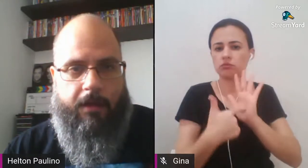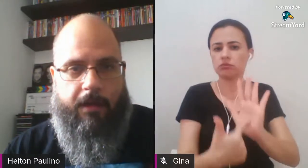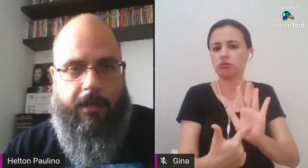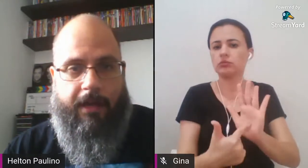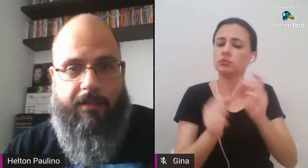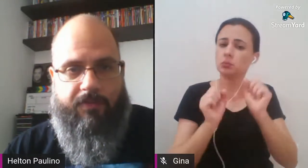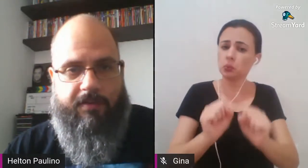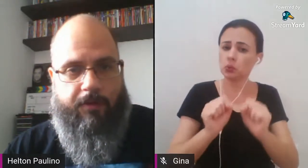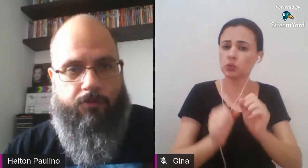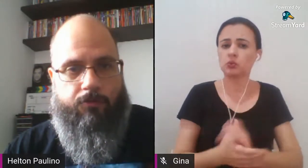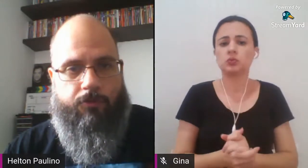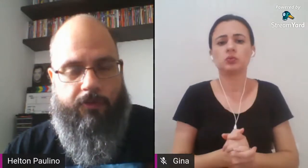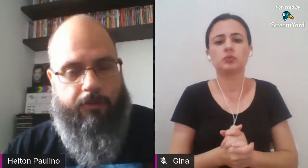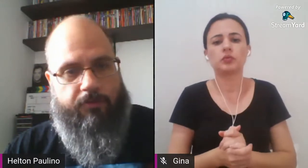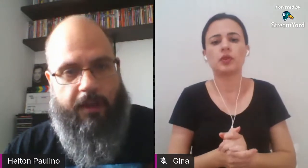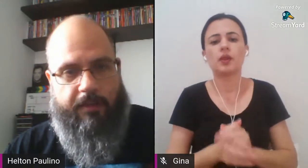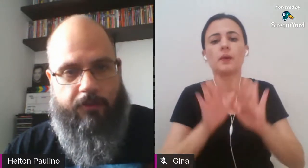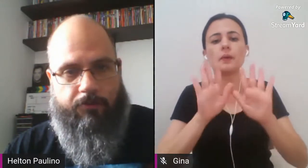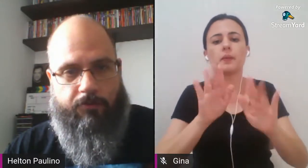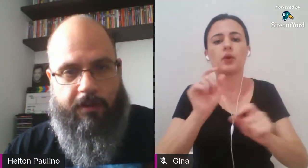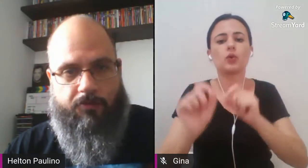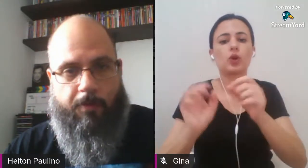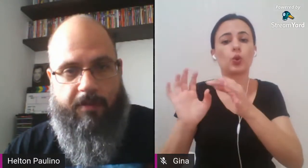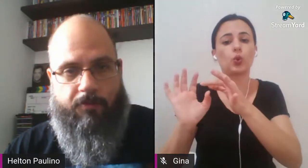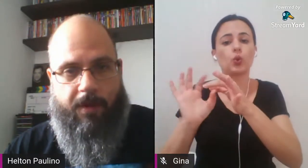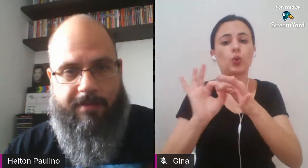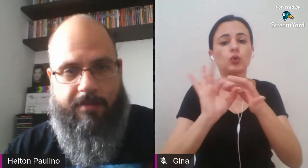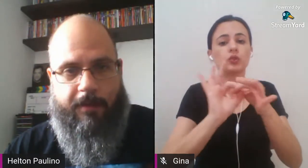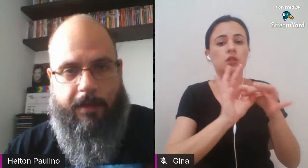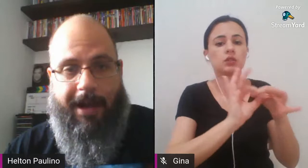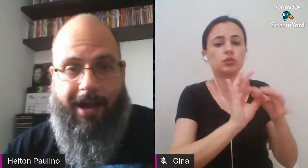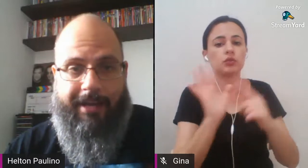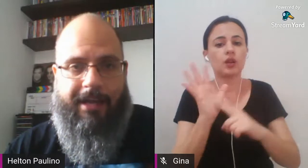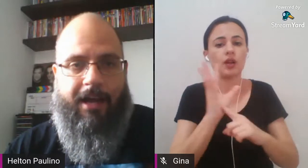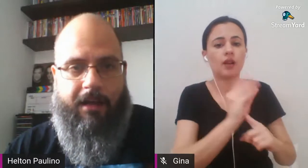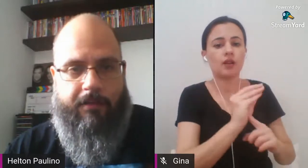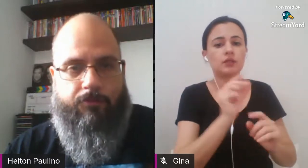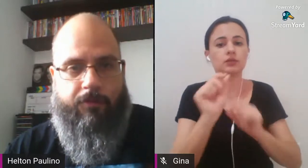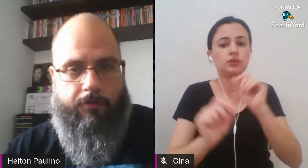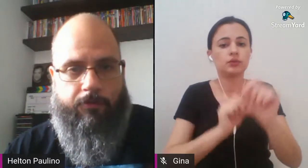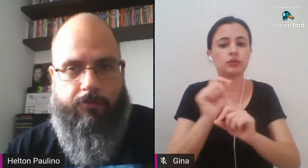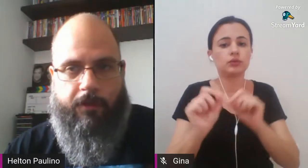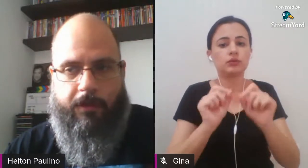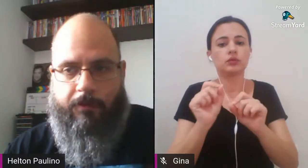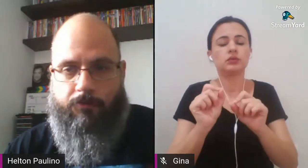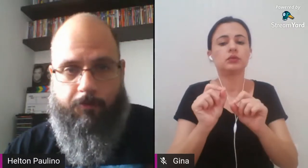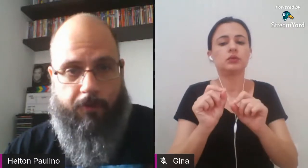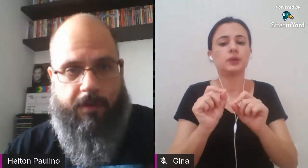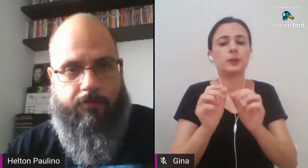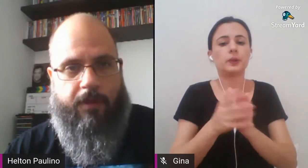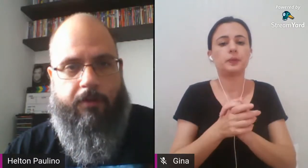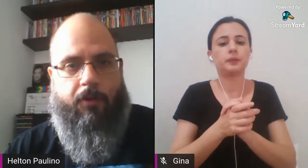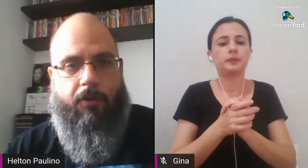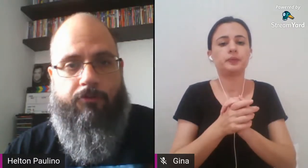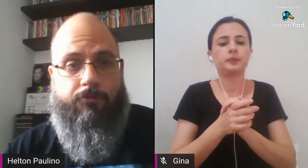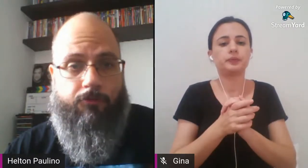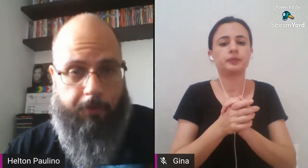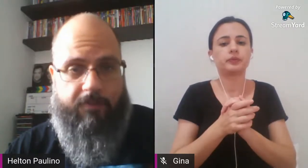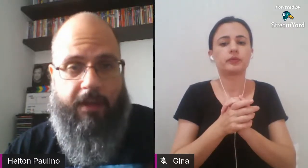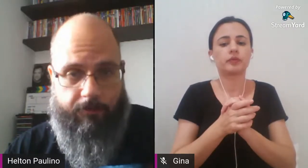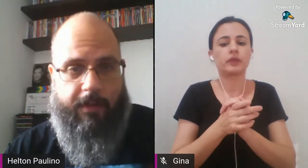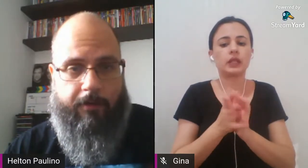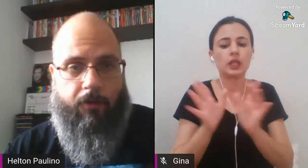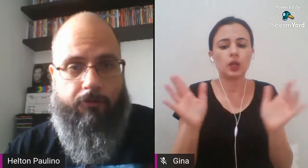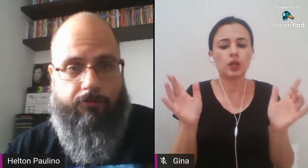Mas, cada vez que os contextos artísticos eles começam a se arraigar nos seus processos tecnológicos,